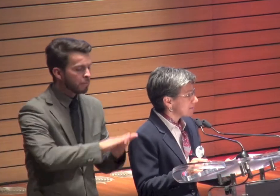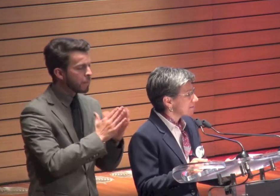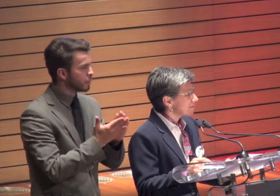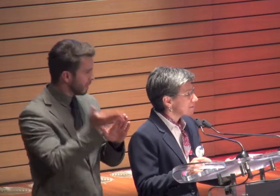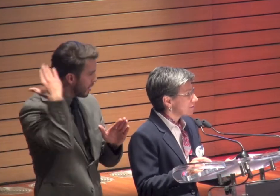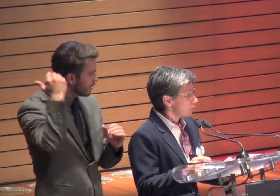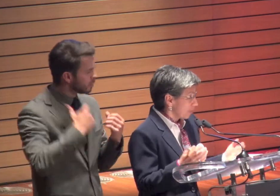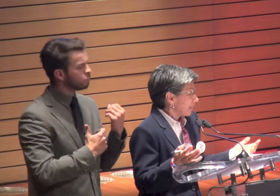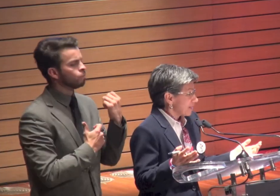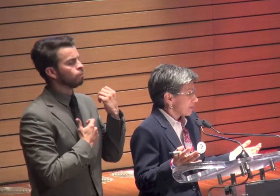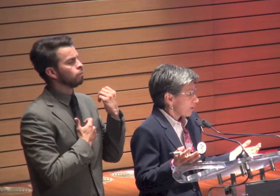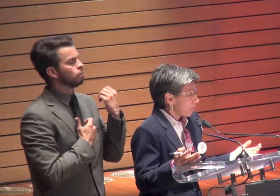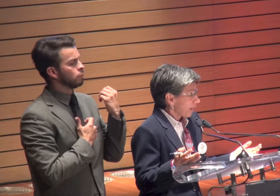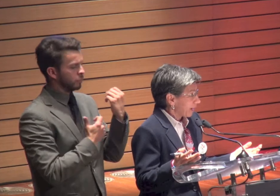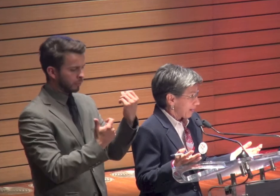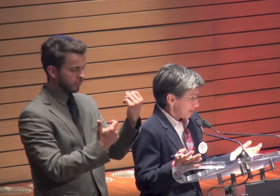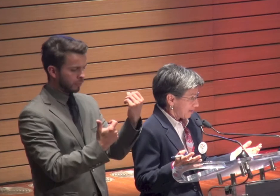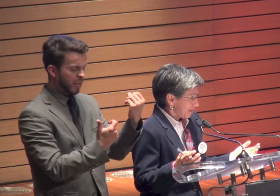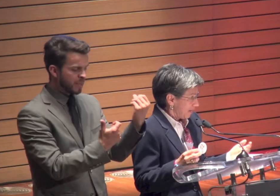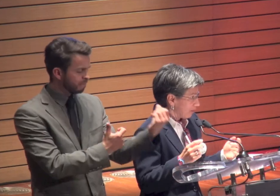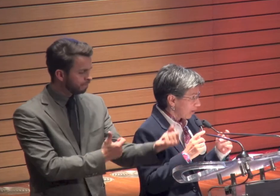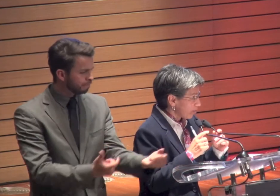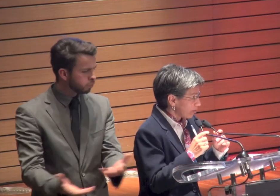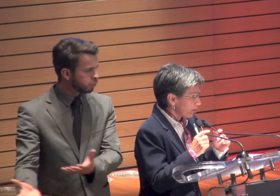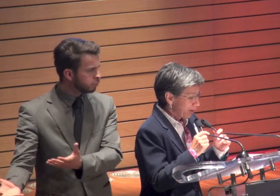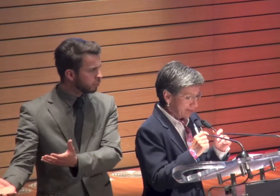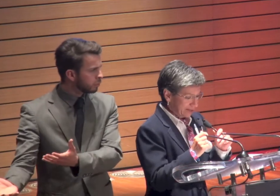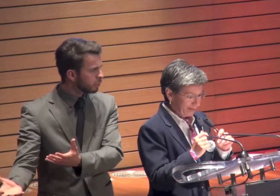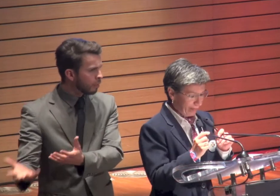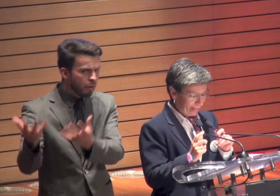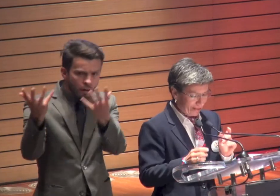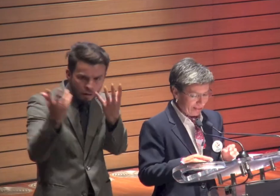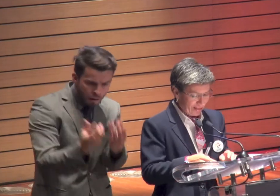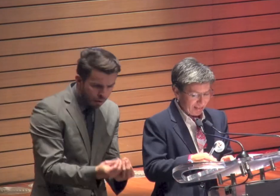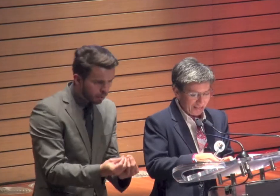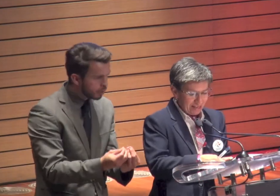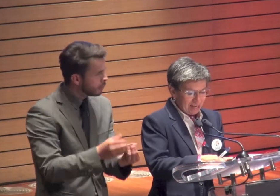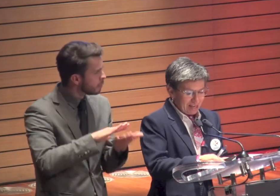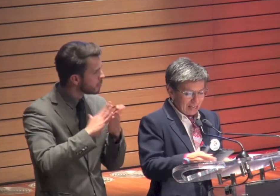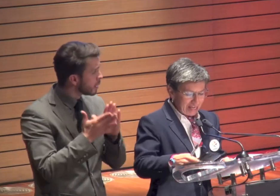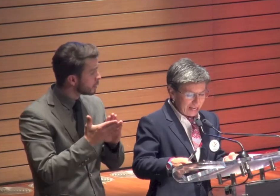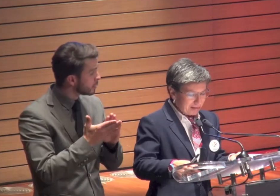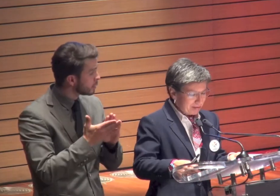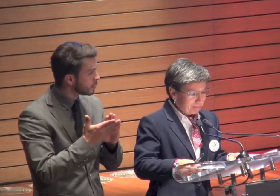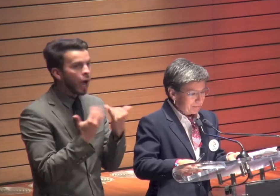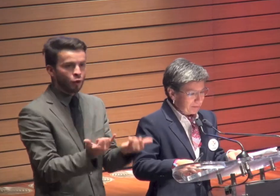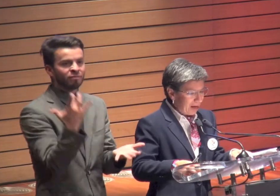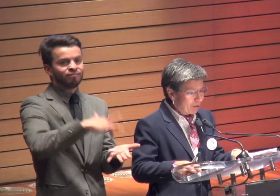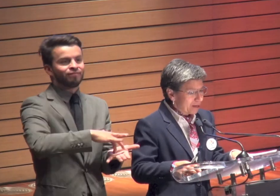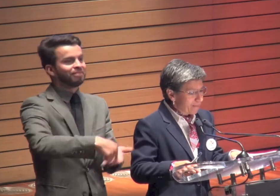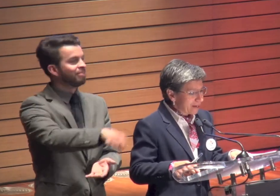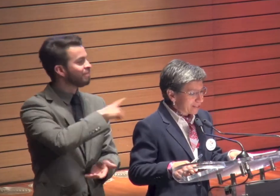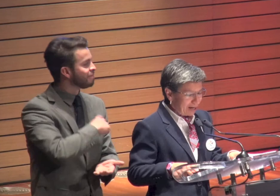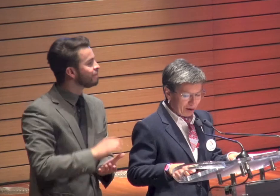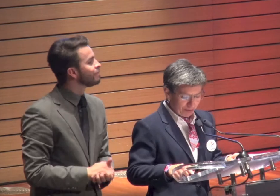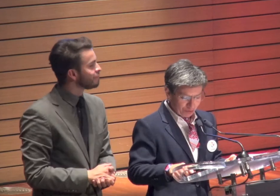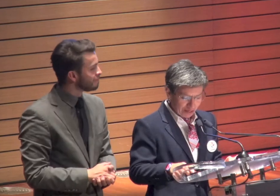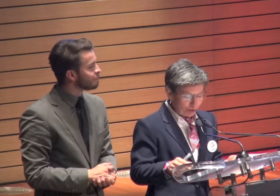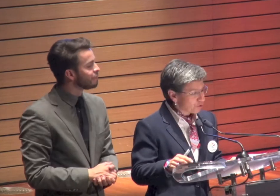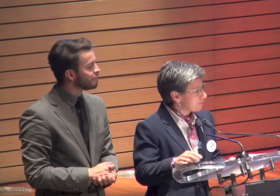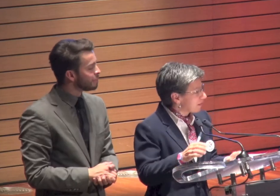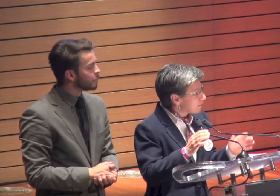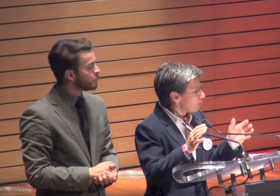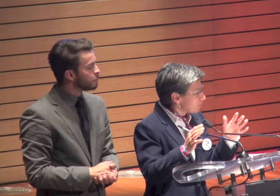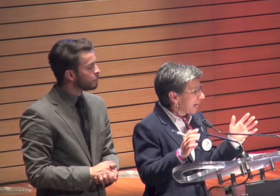armas no hubieran decidido deponerlas en un acuerdo de paz. Y aunque parezca